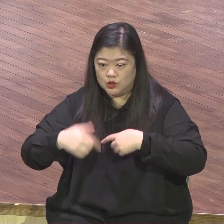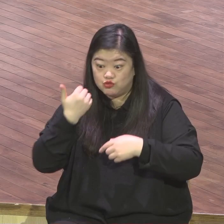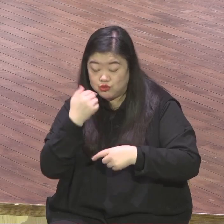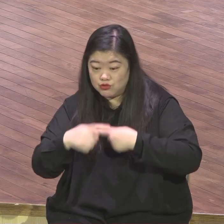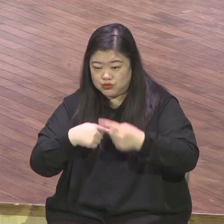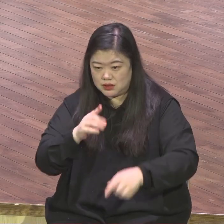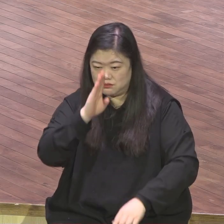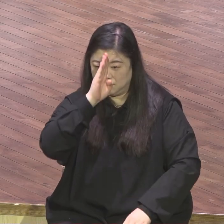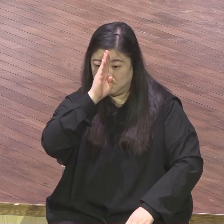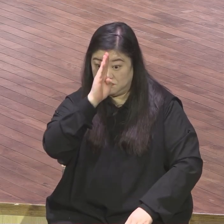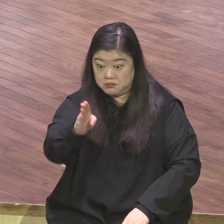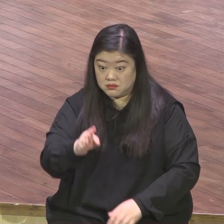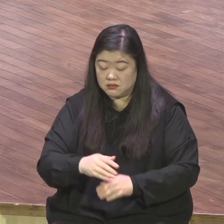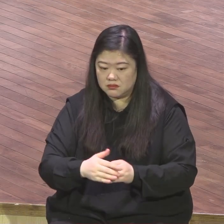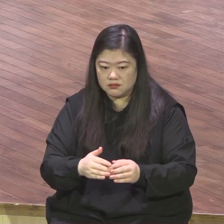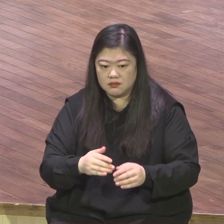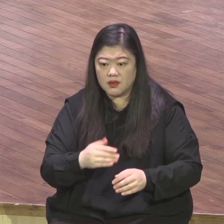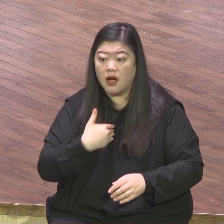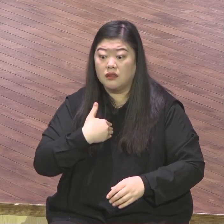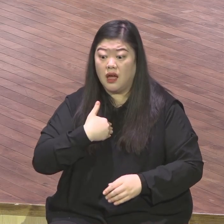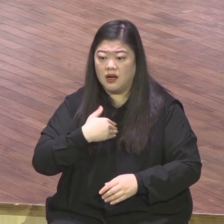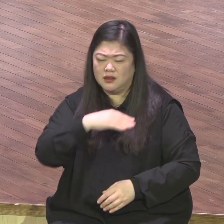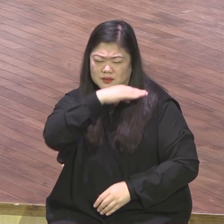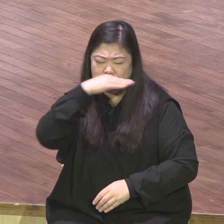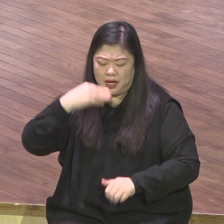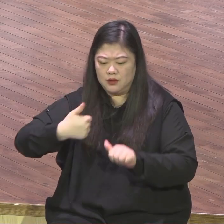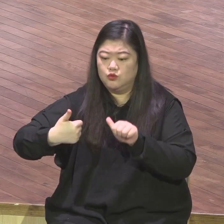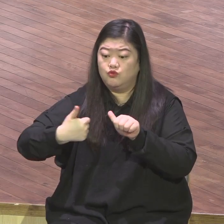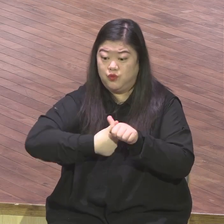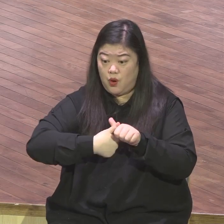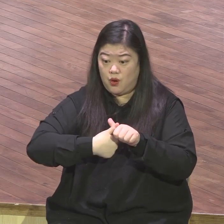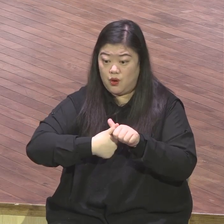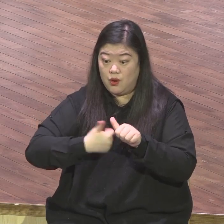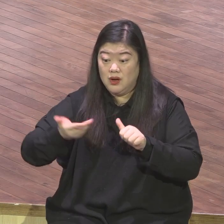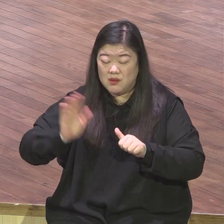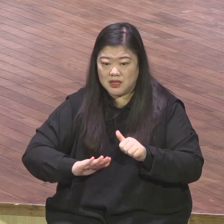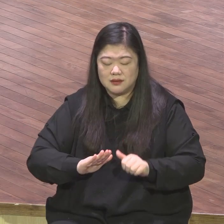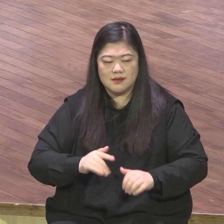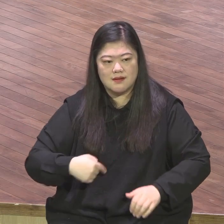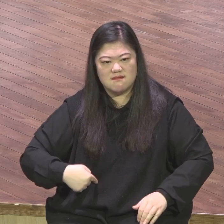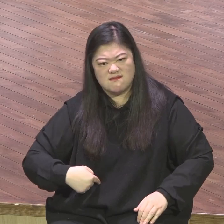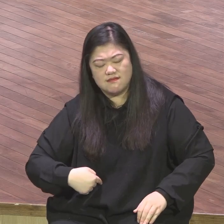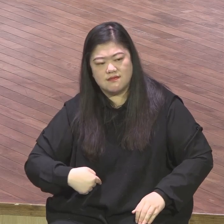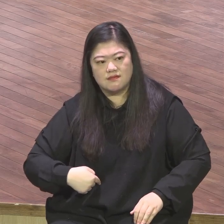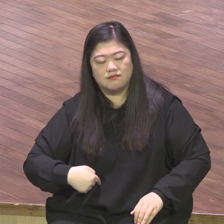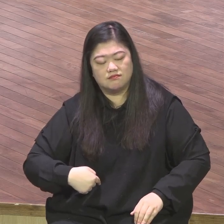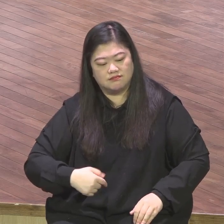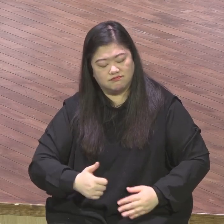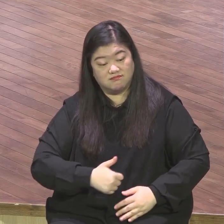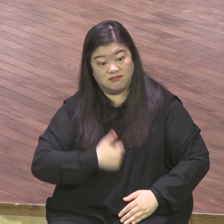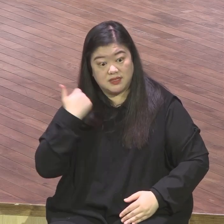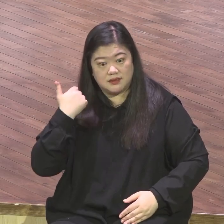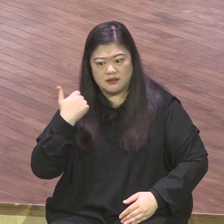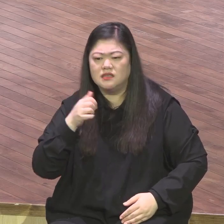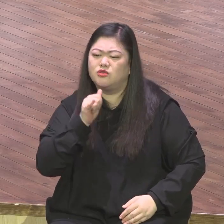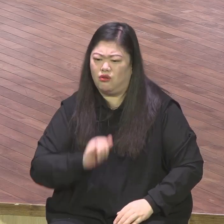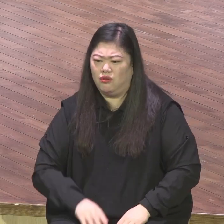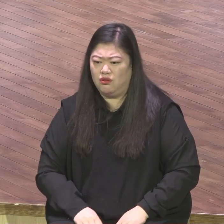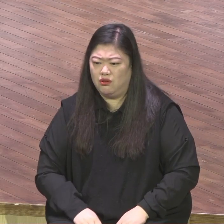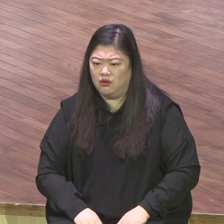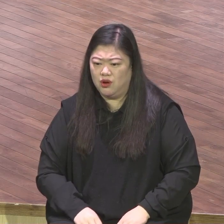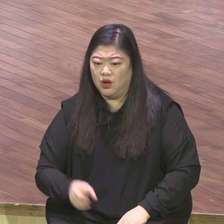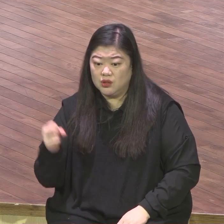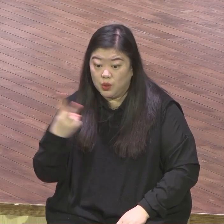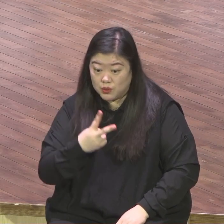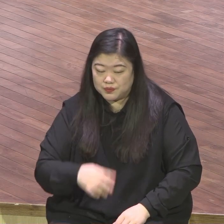저 인간이 장로가 돼? 나 저 인정 못해? 꽃표친 분들 있어요?